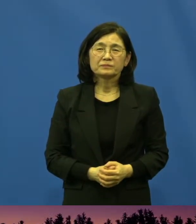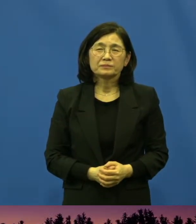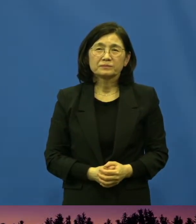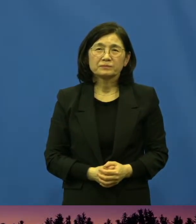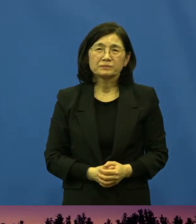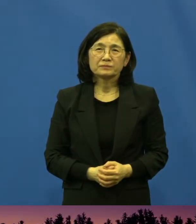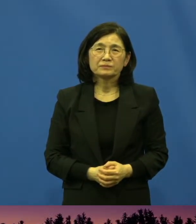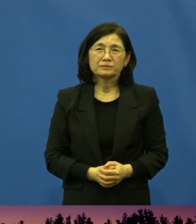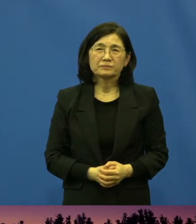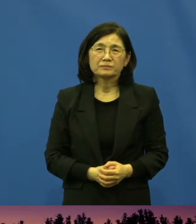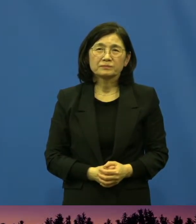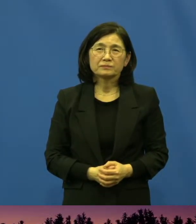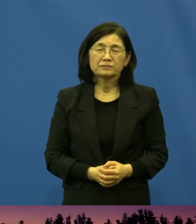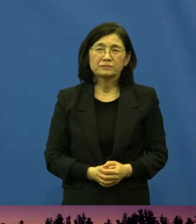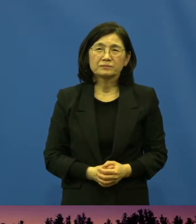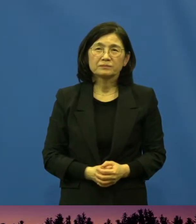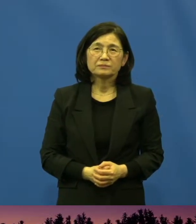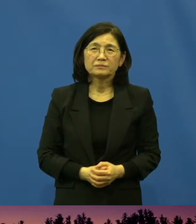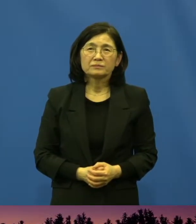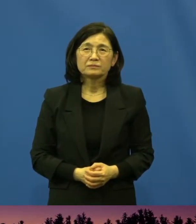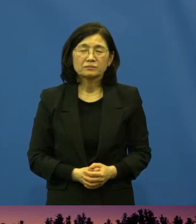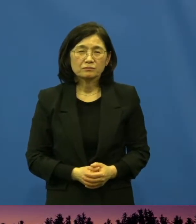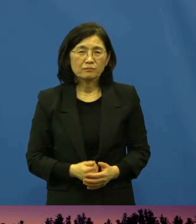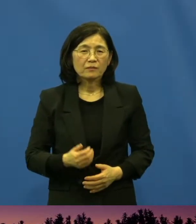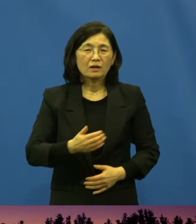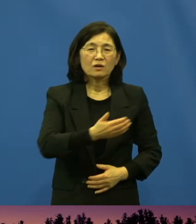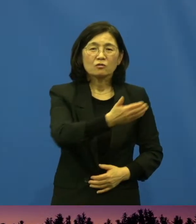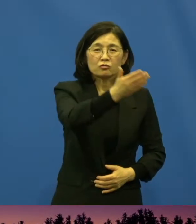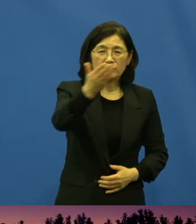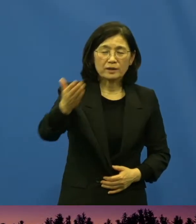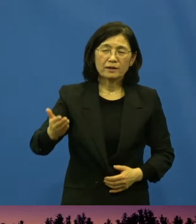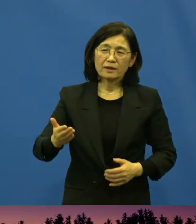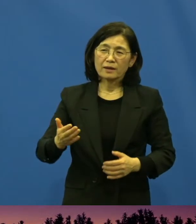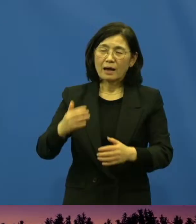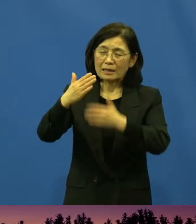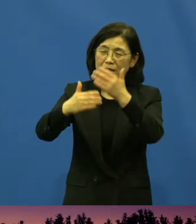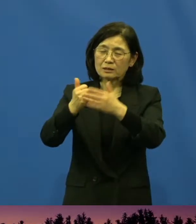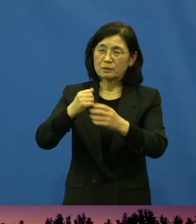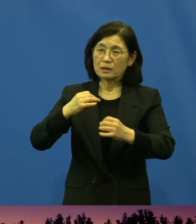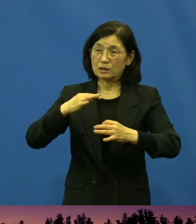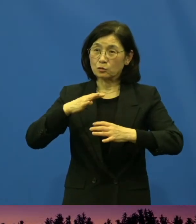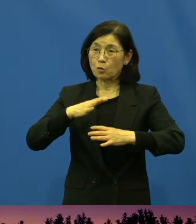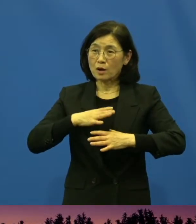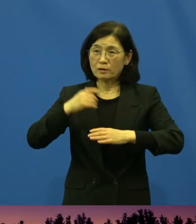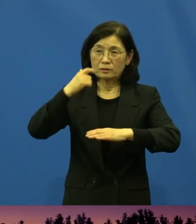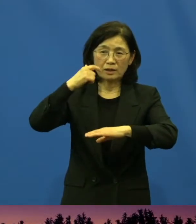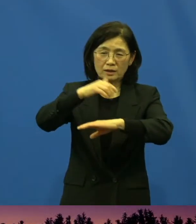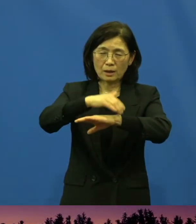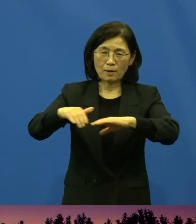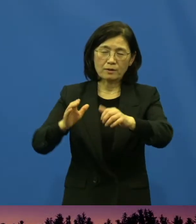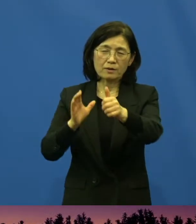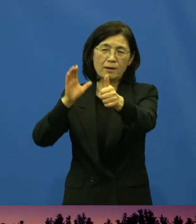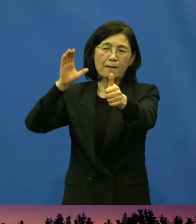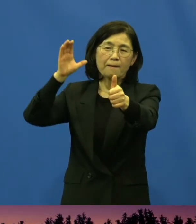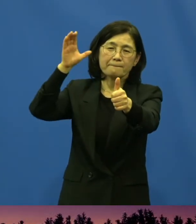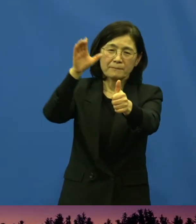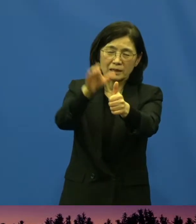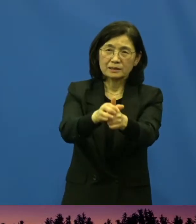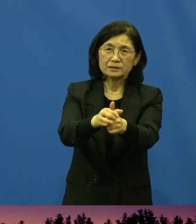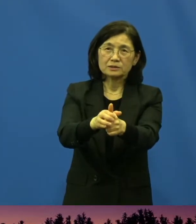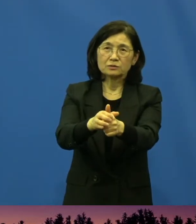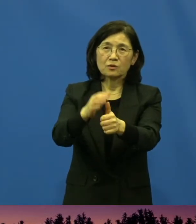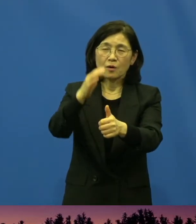제자들에게 당신의 놀라운 일들을 맡기시고 우리를 사용해 주시고 우리의 삶이 갈수록 더 풍성해지고 하나님의